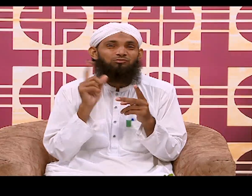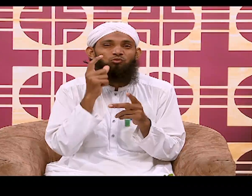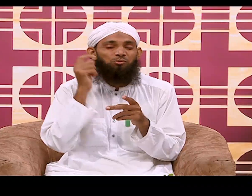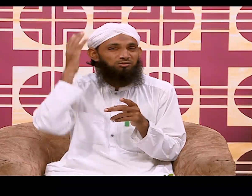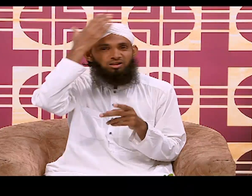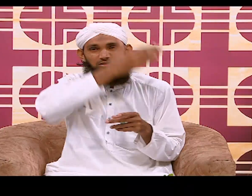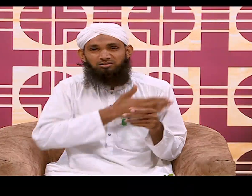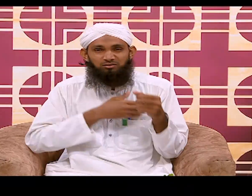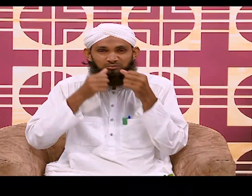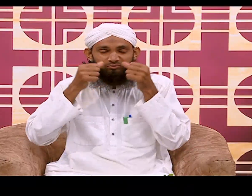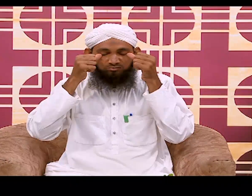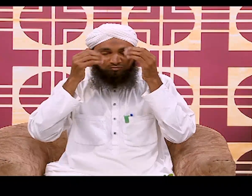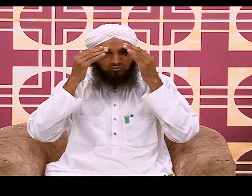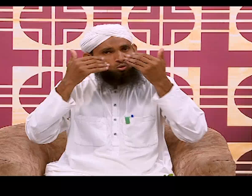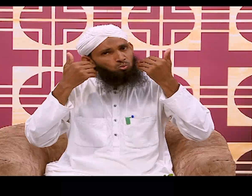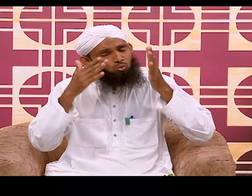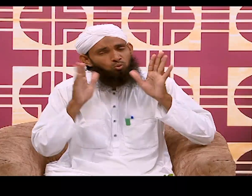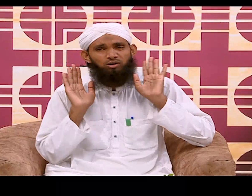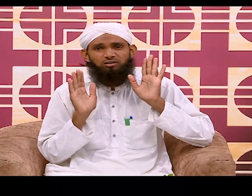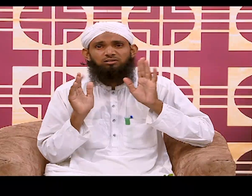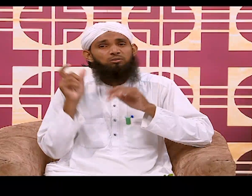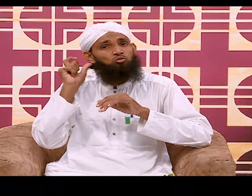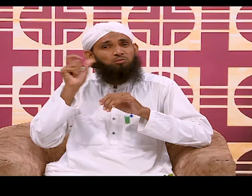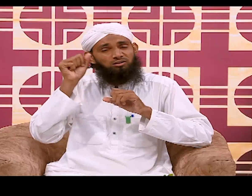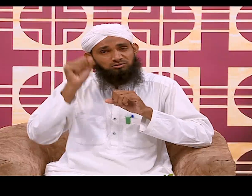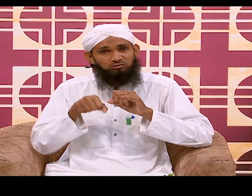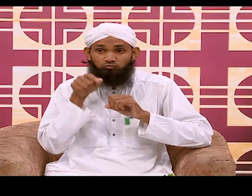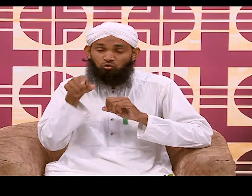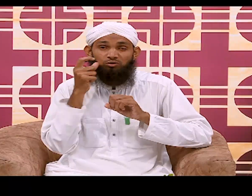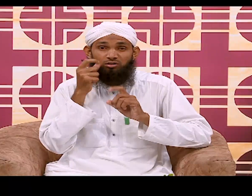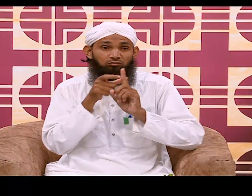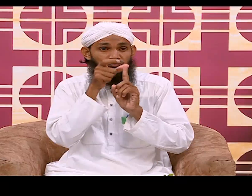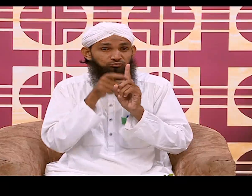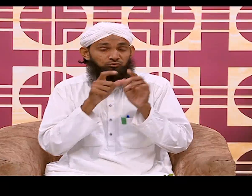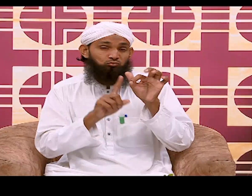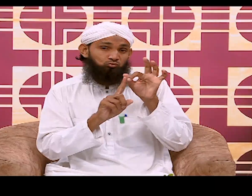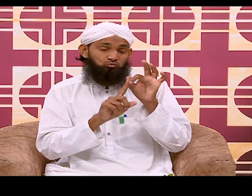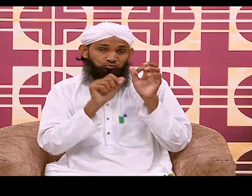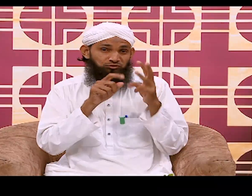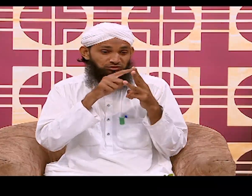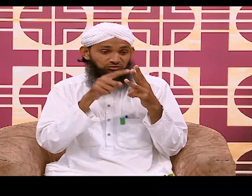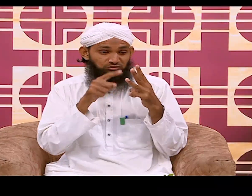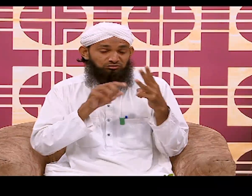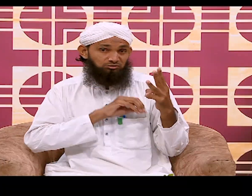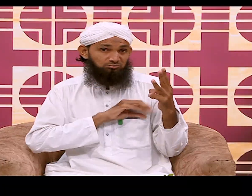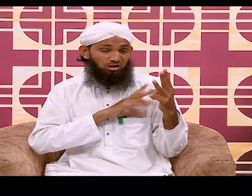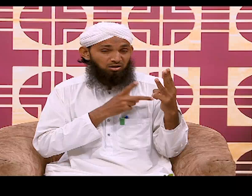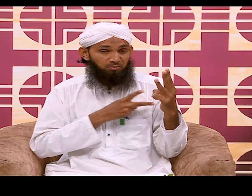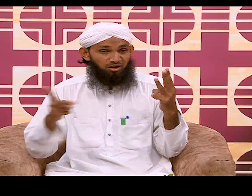ہے، جسے ایمان کی دولت نصیب ہے، اس پر لازم ہے کہ وہ ان تین باتوں پر ہمیشہ عمل